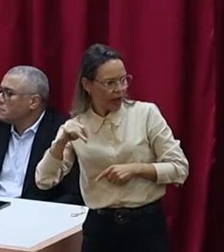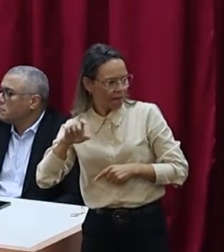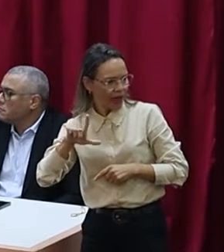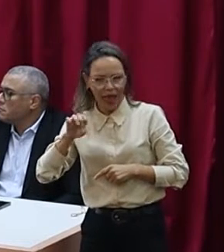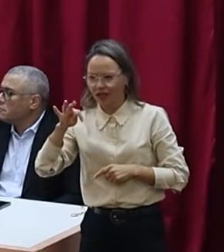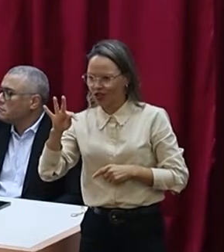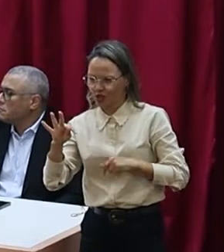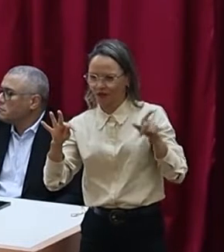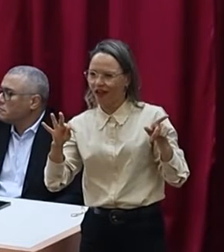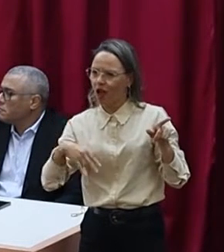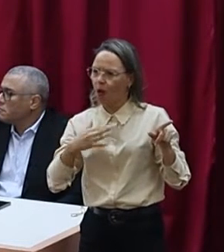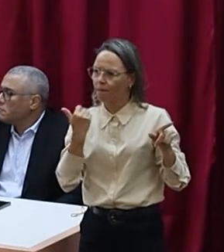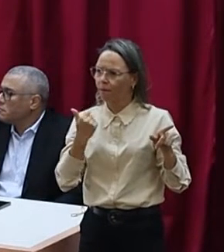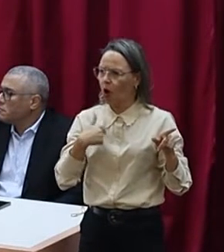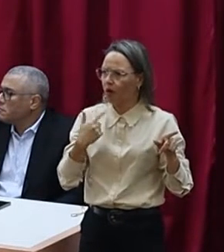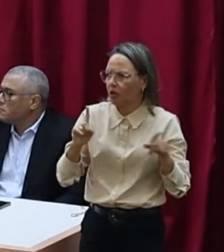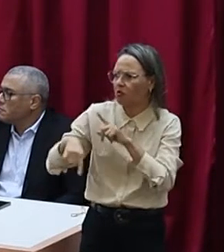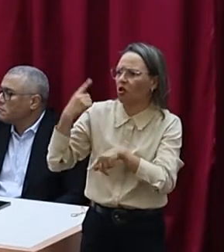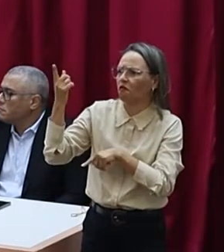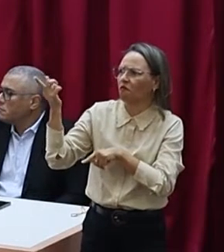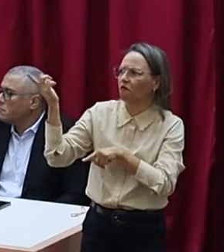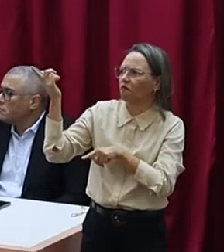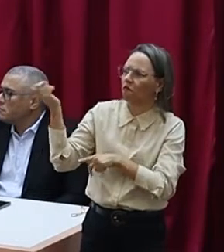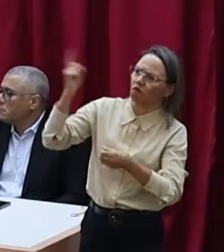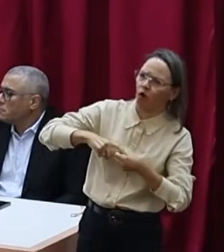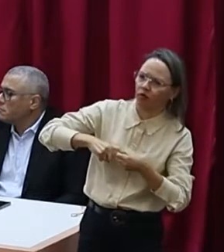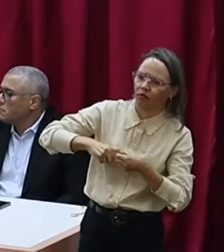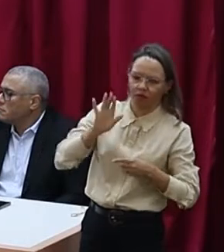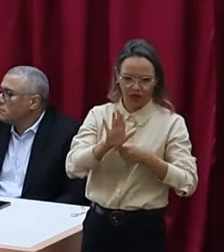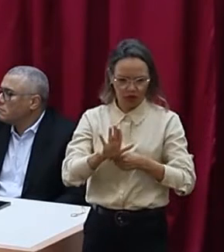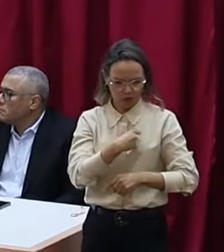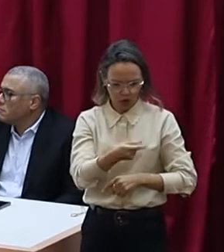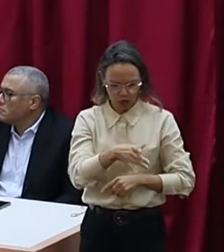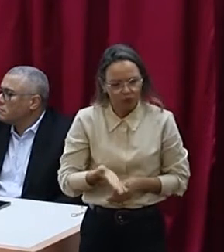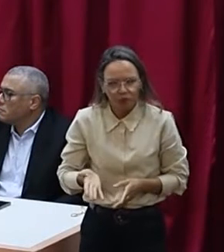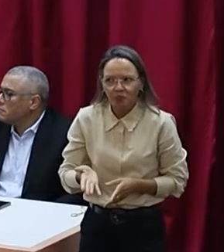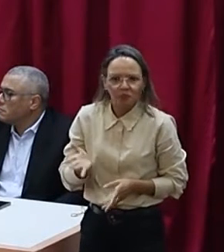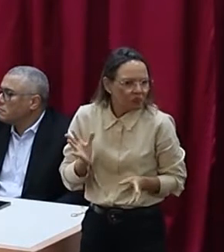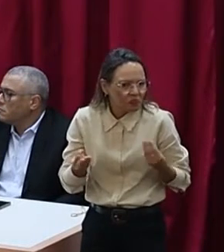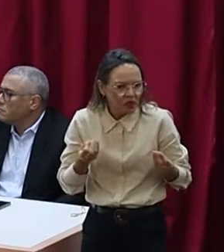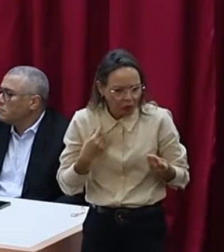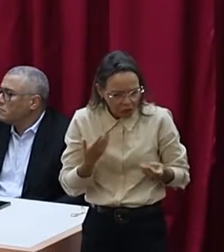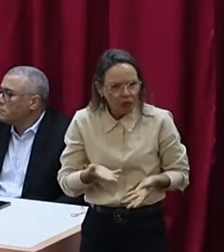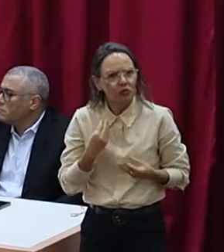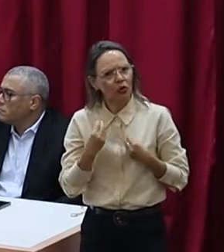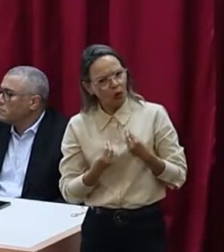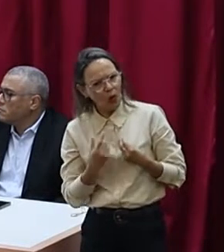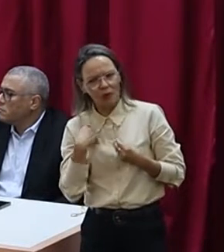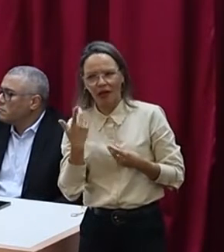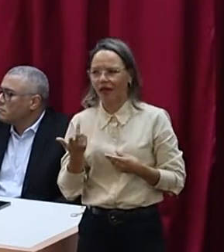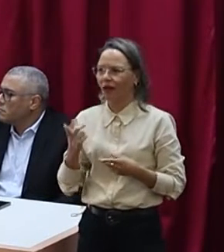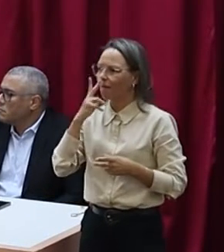e ele volta e ele se apresenta para o filho, né? E essa aparição, ela é acompanhada